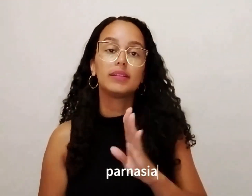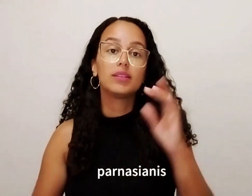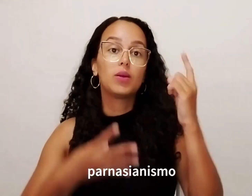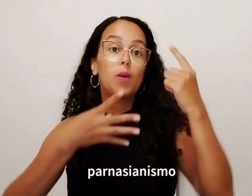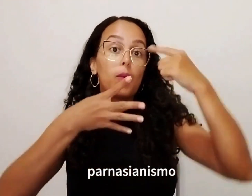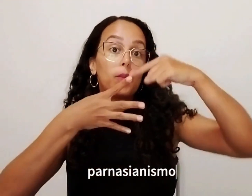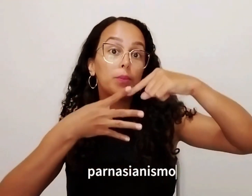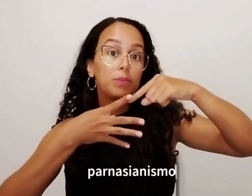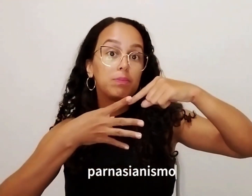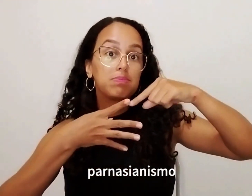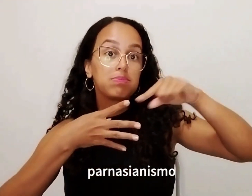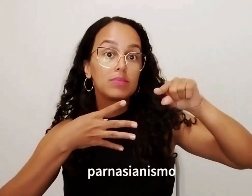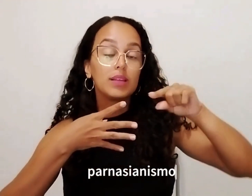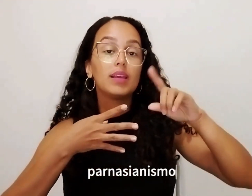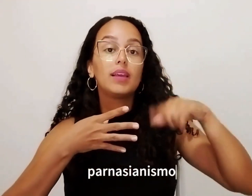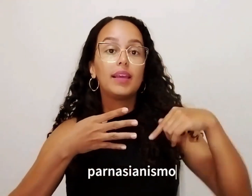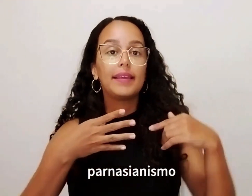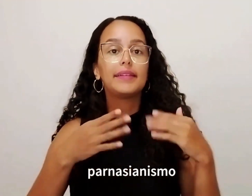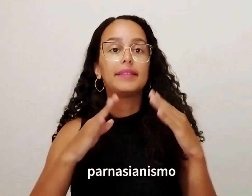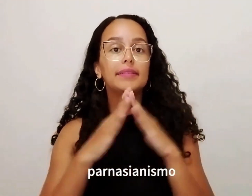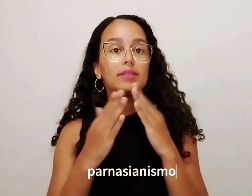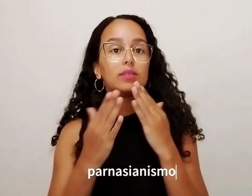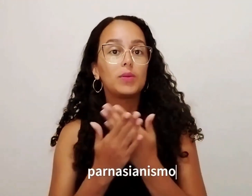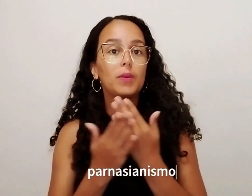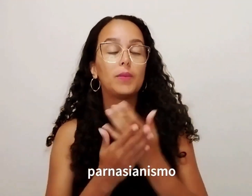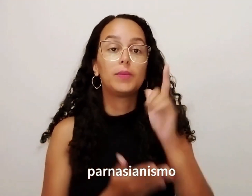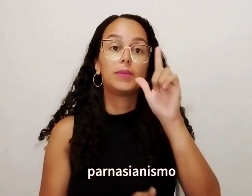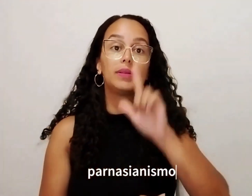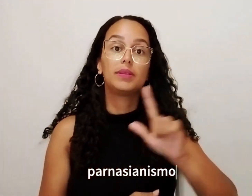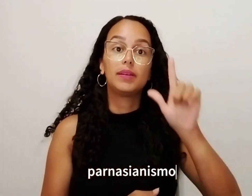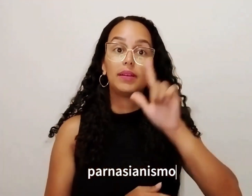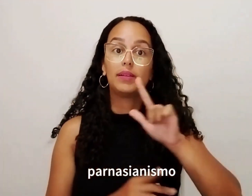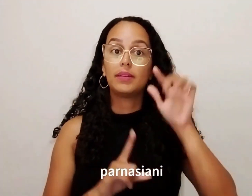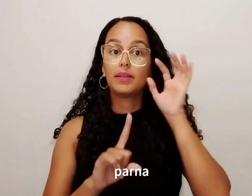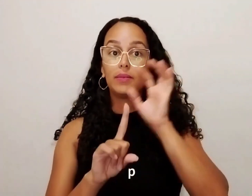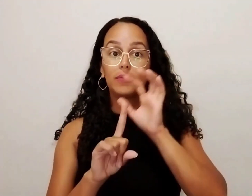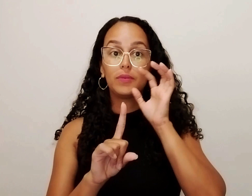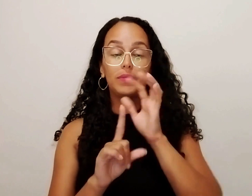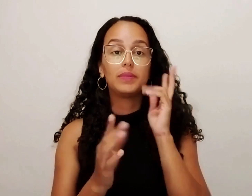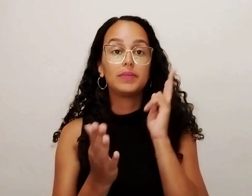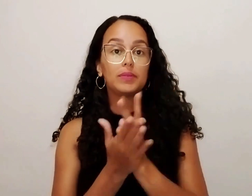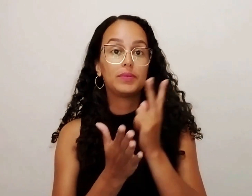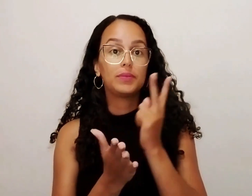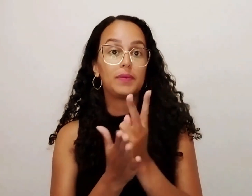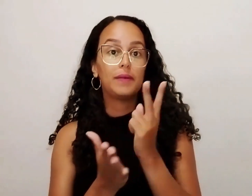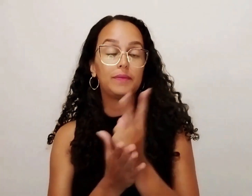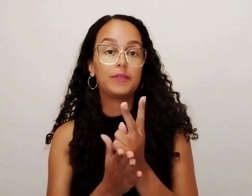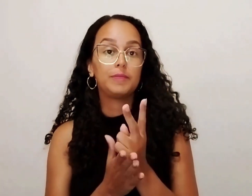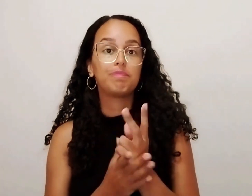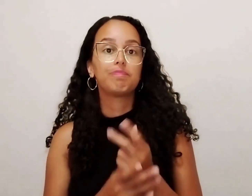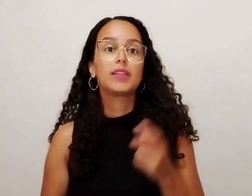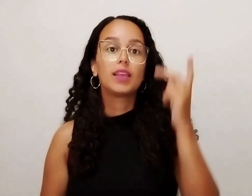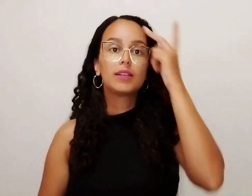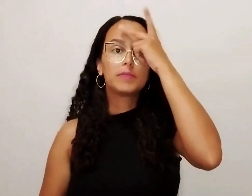parnasianos pregavam uma poesia metrificada, com rimas